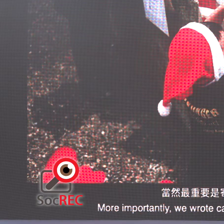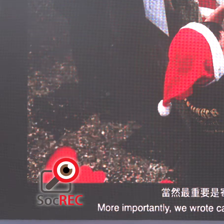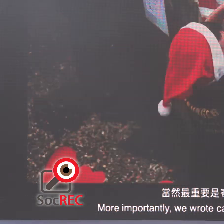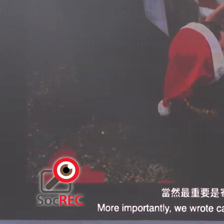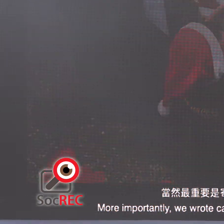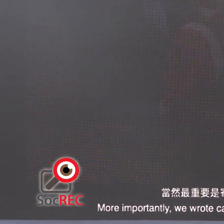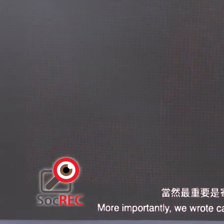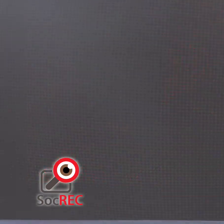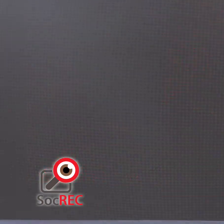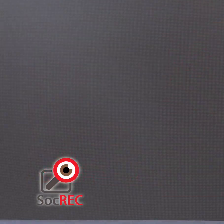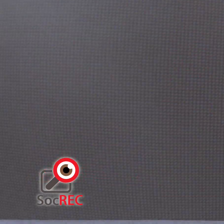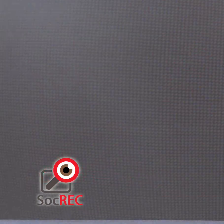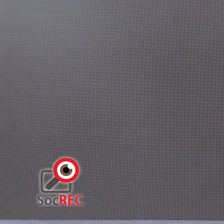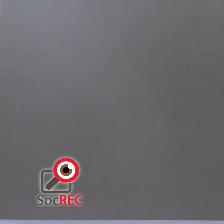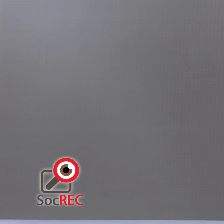手足。